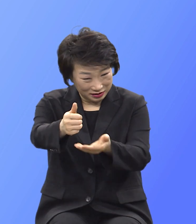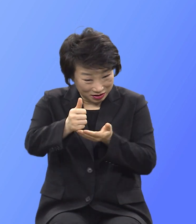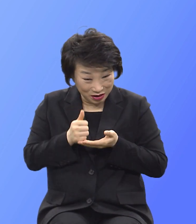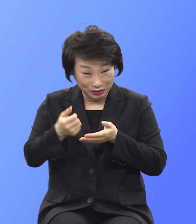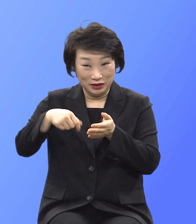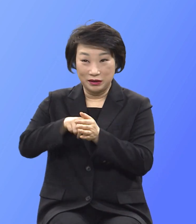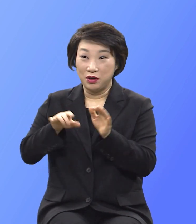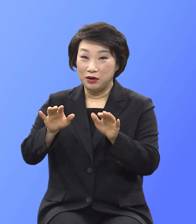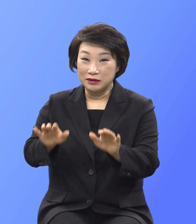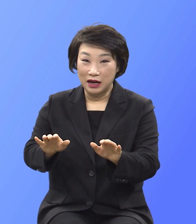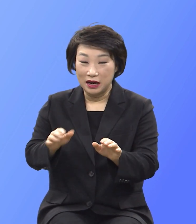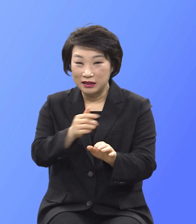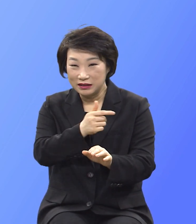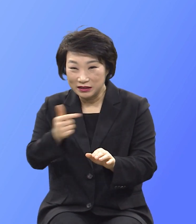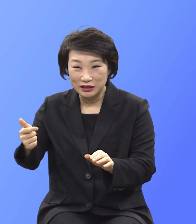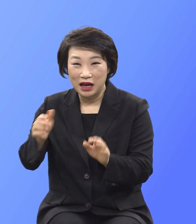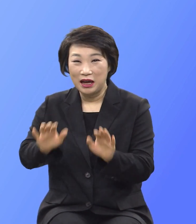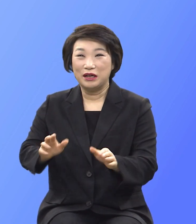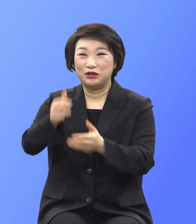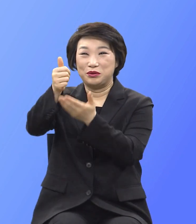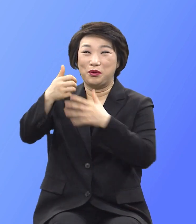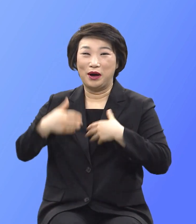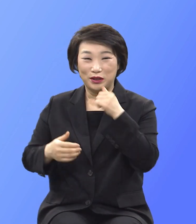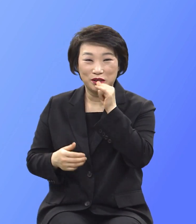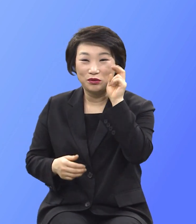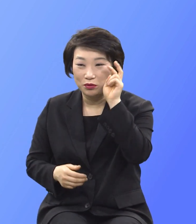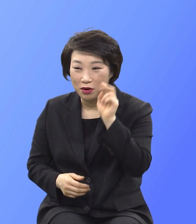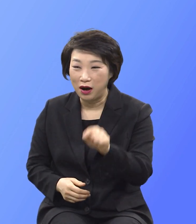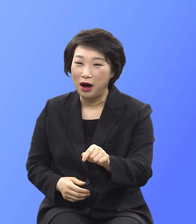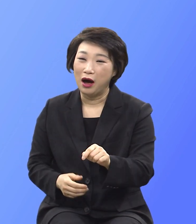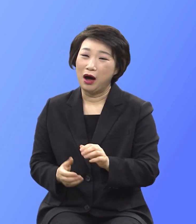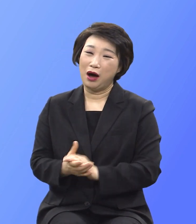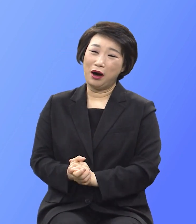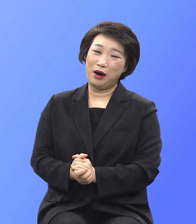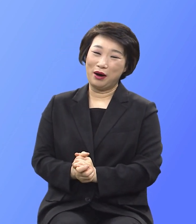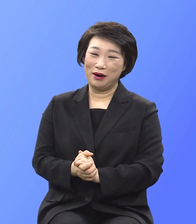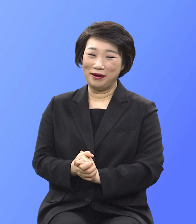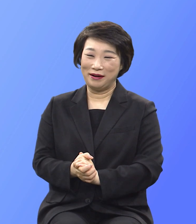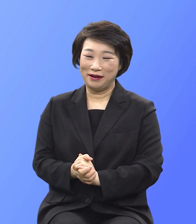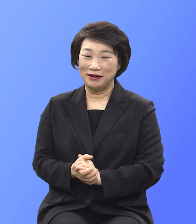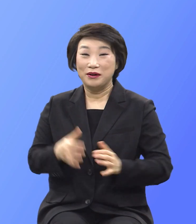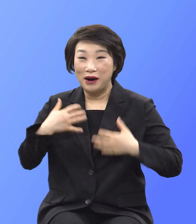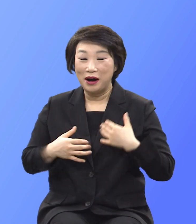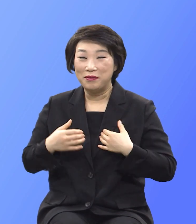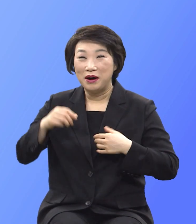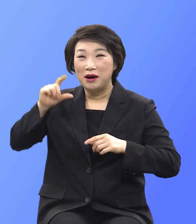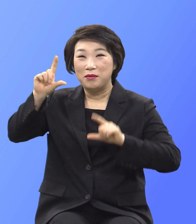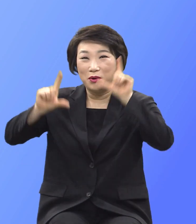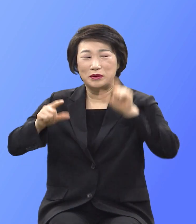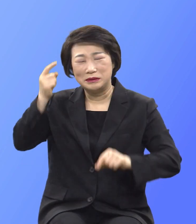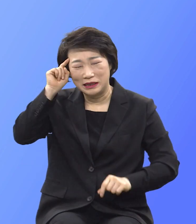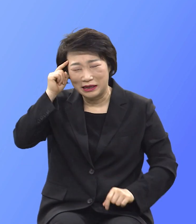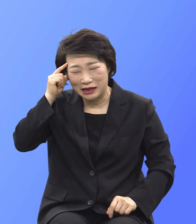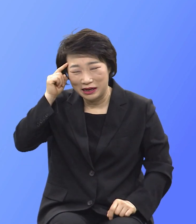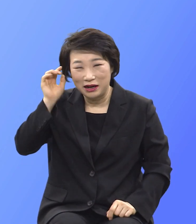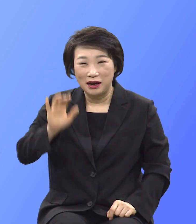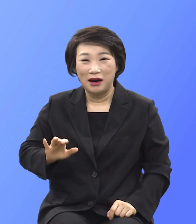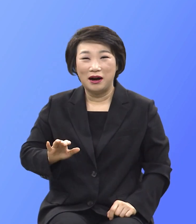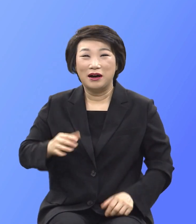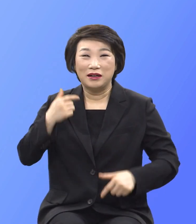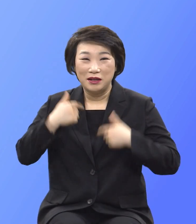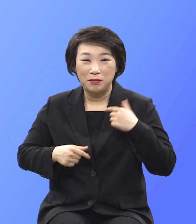위해서 엄청나게 주님이 환영하겠구나. 막 그렇게 하면서 환영받는 그 모습을 상기해가면서